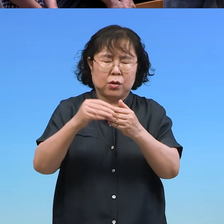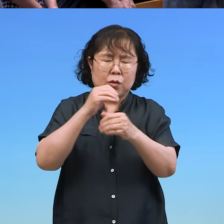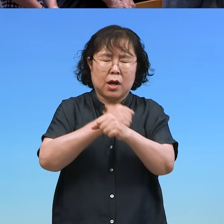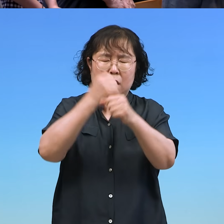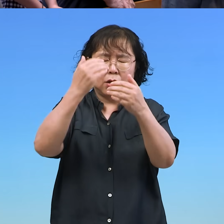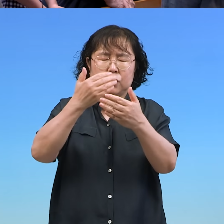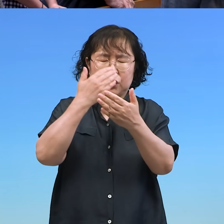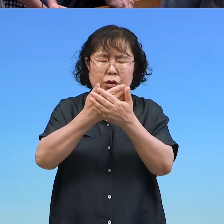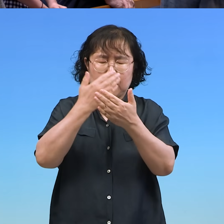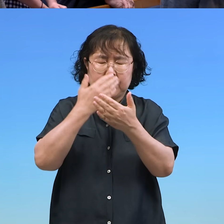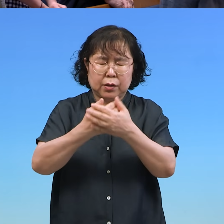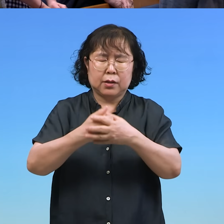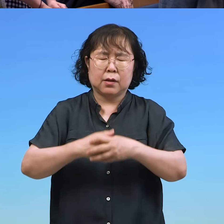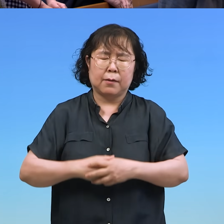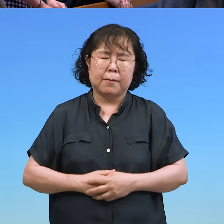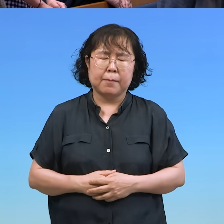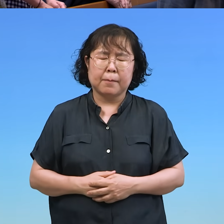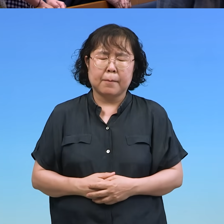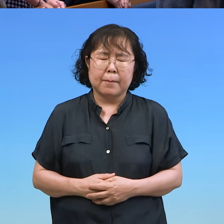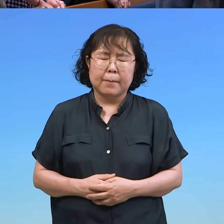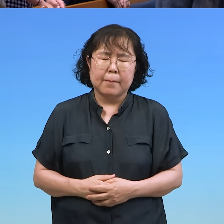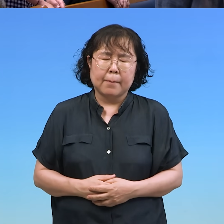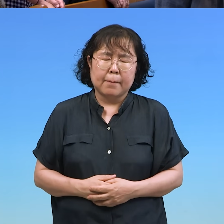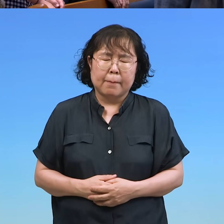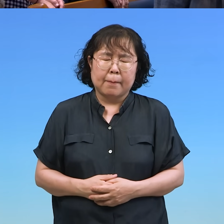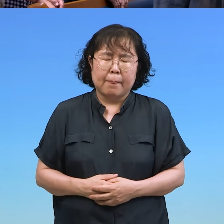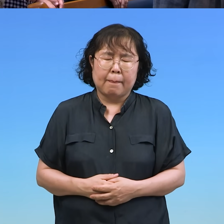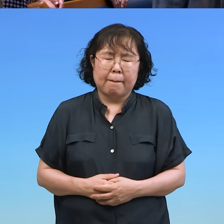인도하여 주시옵소서.